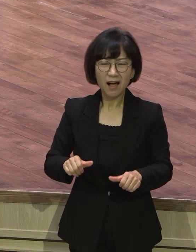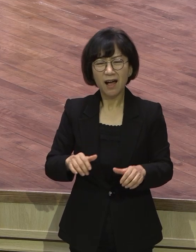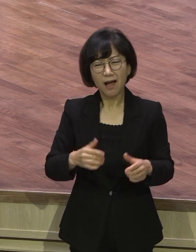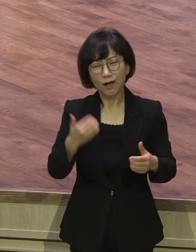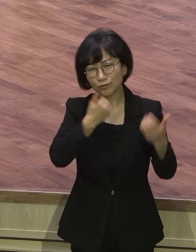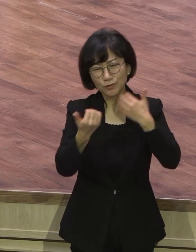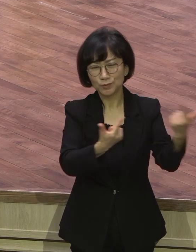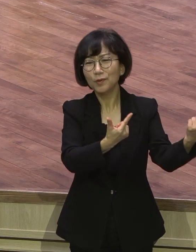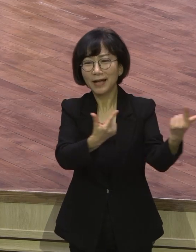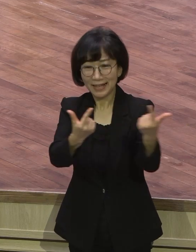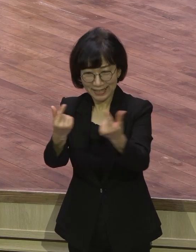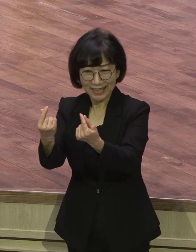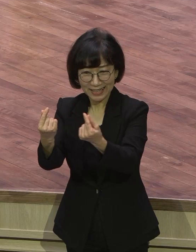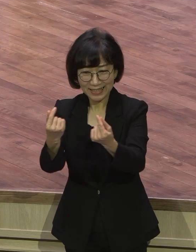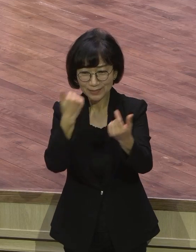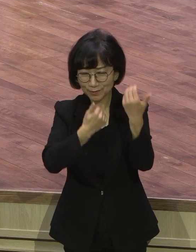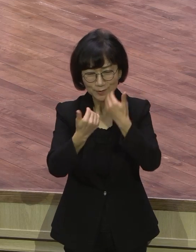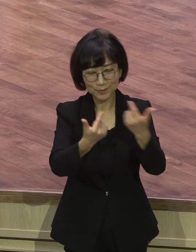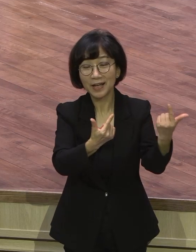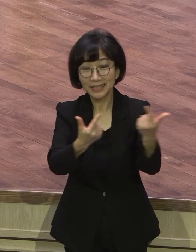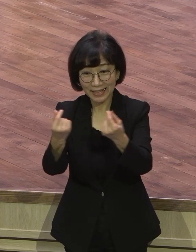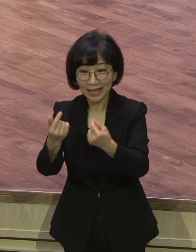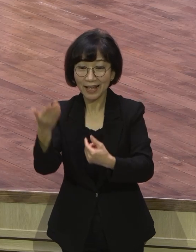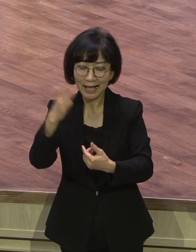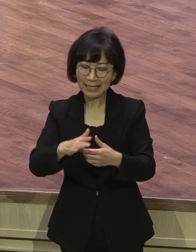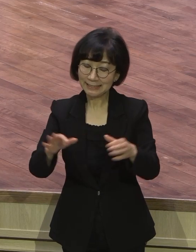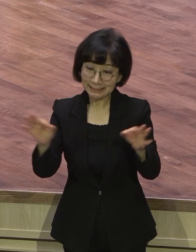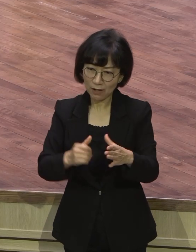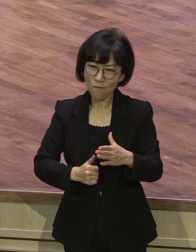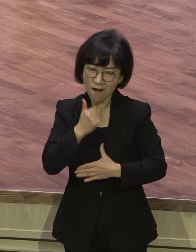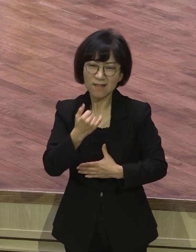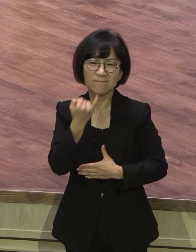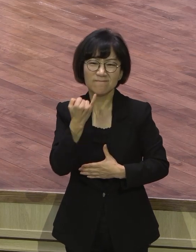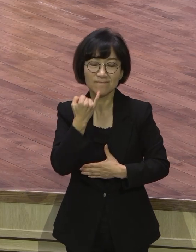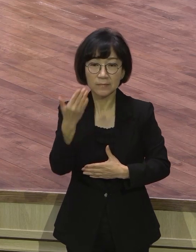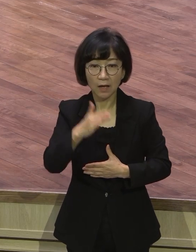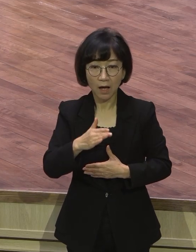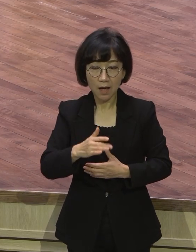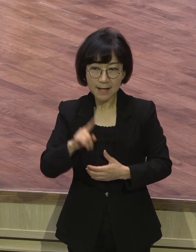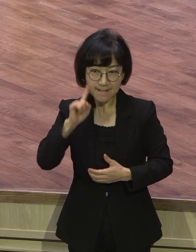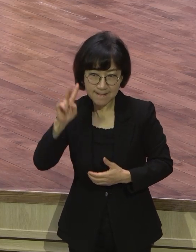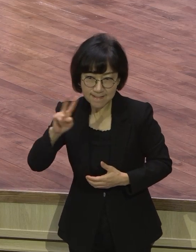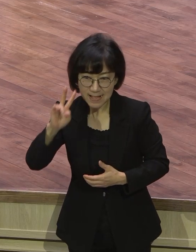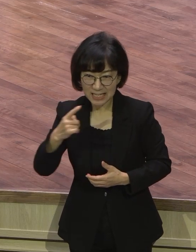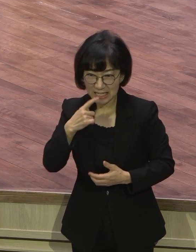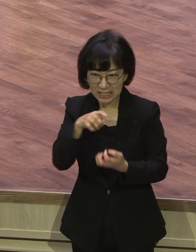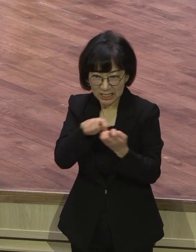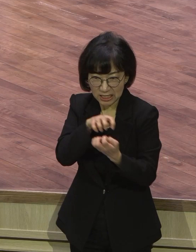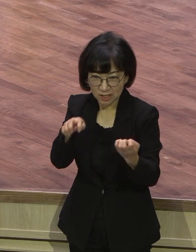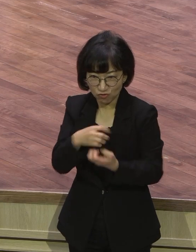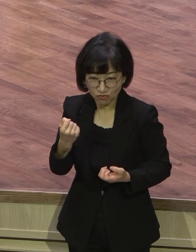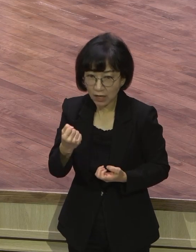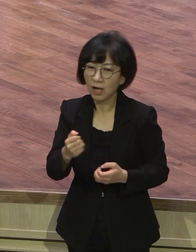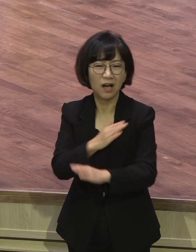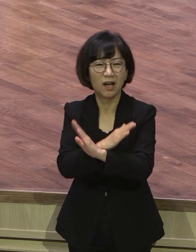똑같아요. 그런데 그것이 지속되면 안 된다는 얘기예요. 이럴 때 내가 어떻게, 이럴 때